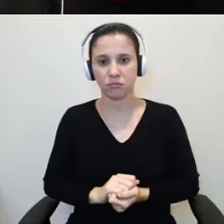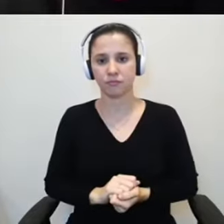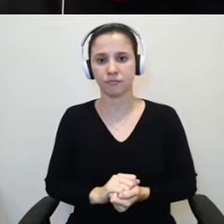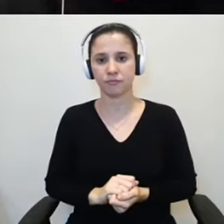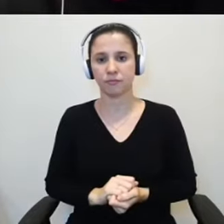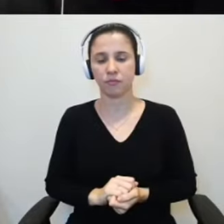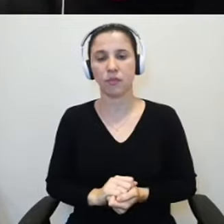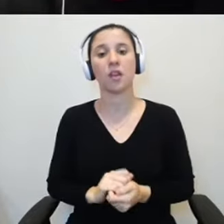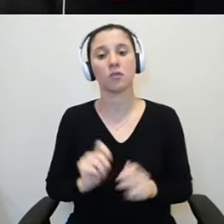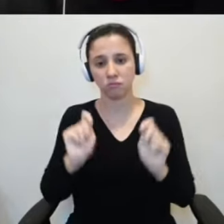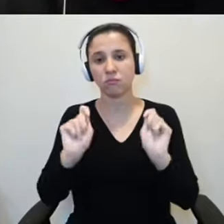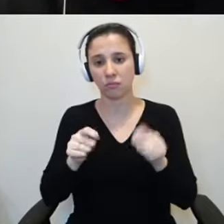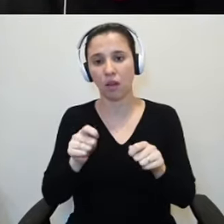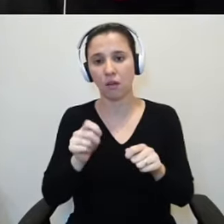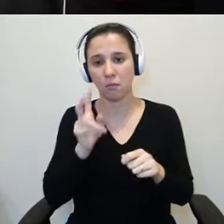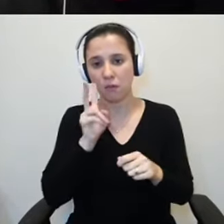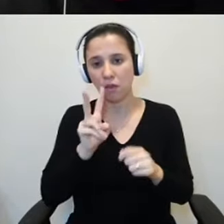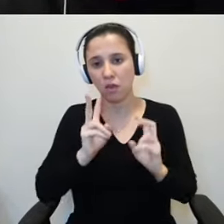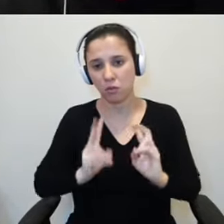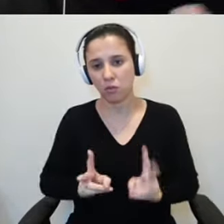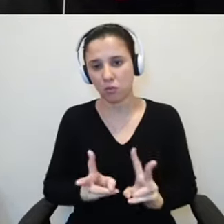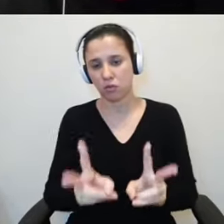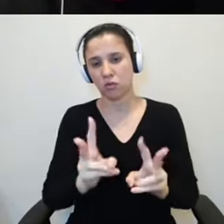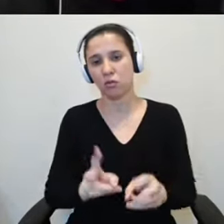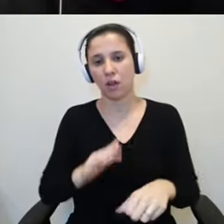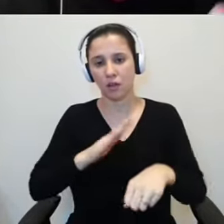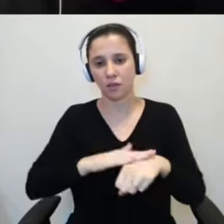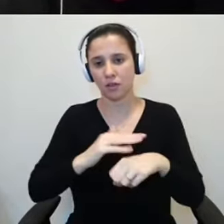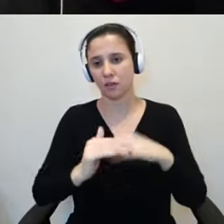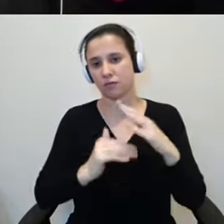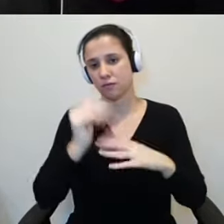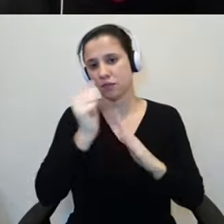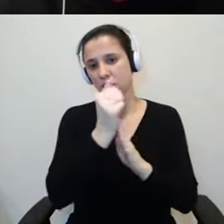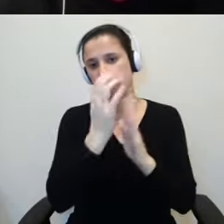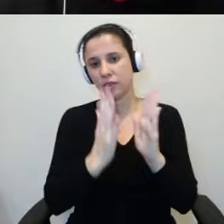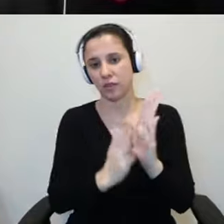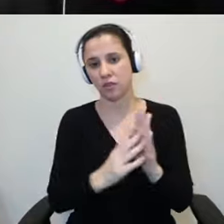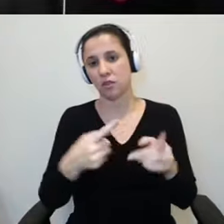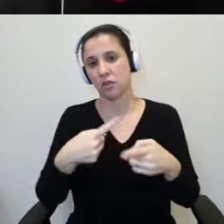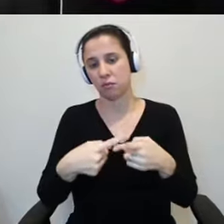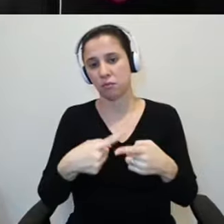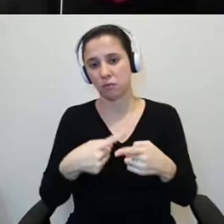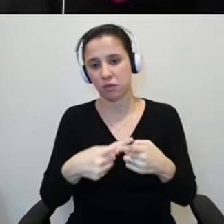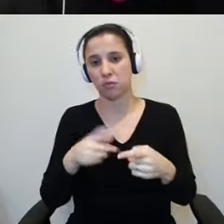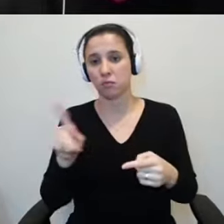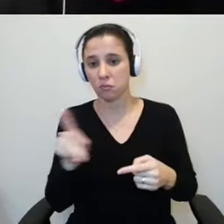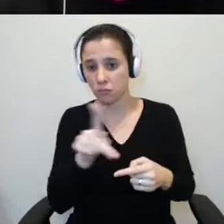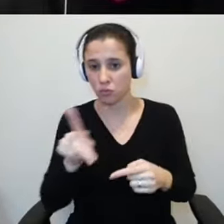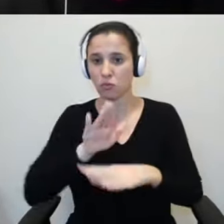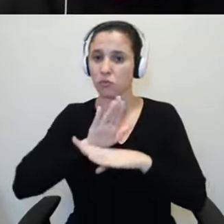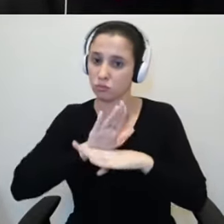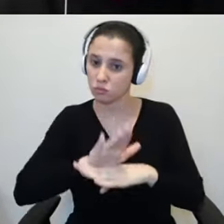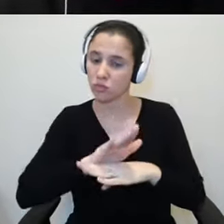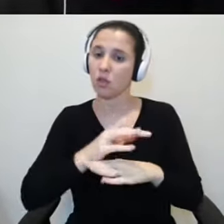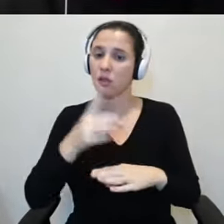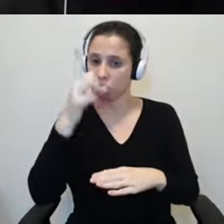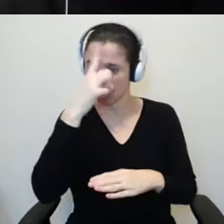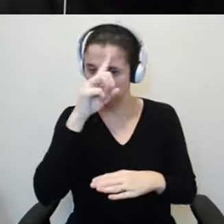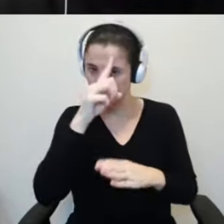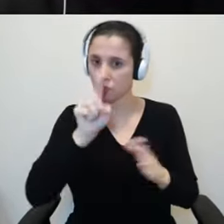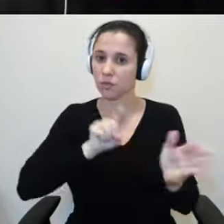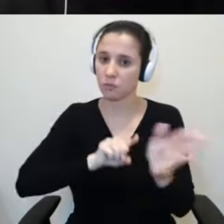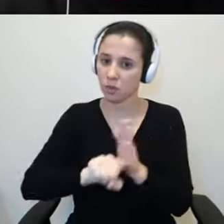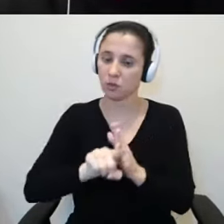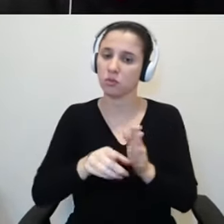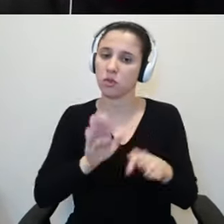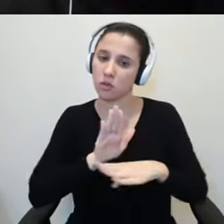é possível se fazer atividades, e os professores vão estar disponíveis para tirar dúvidas e fazer os encaminhamentos necessários.